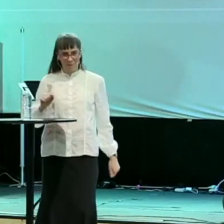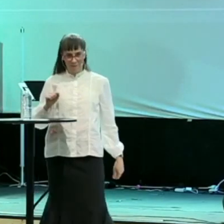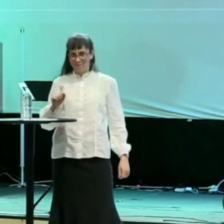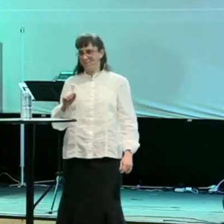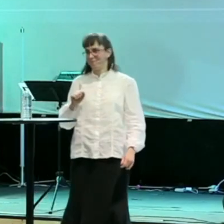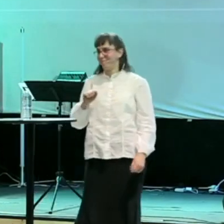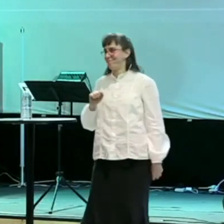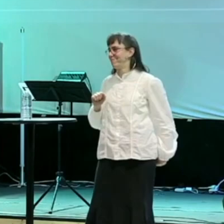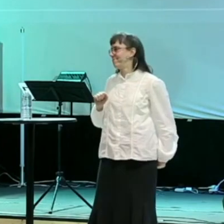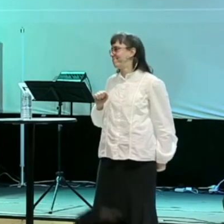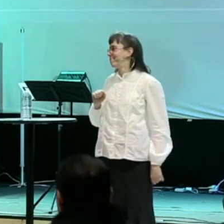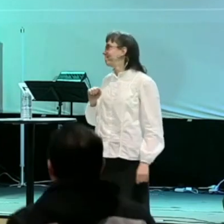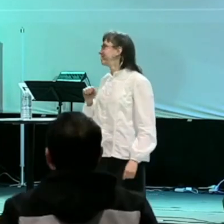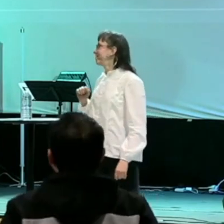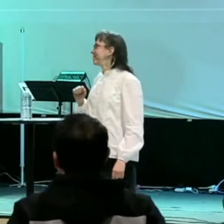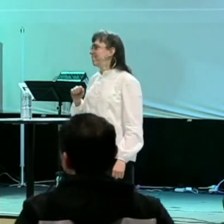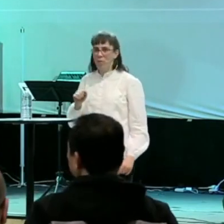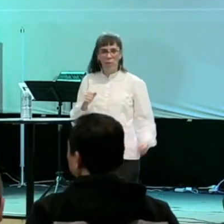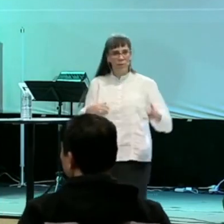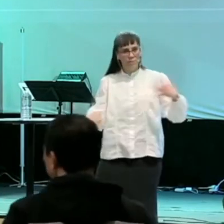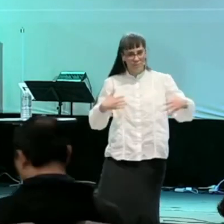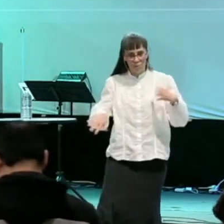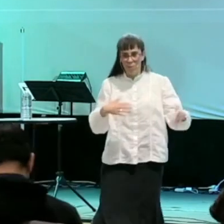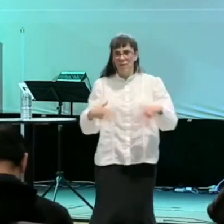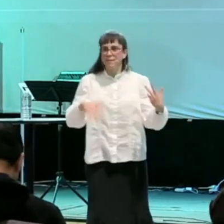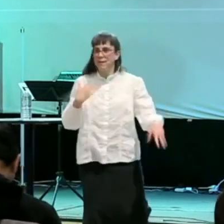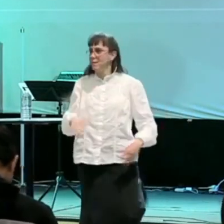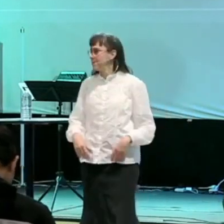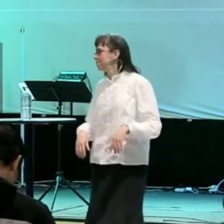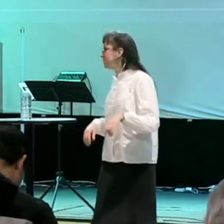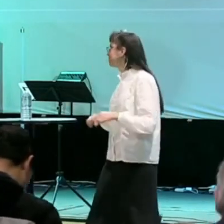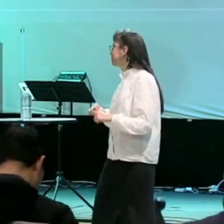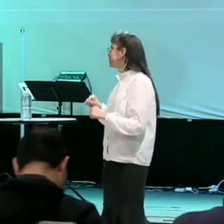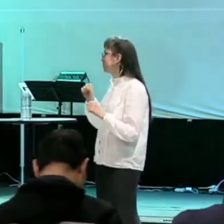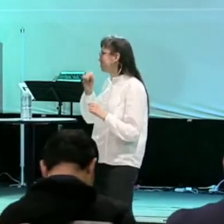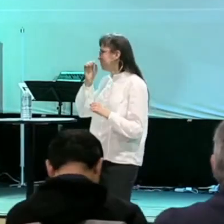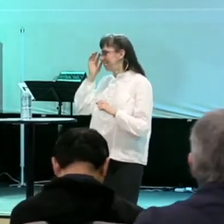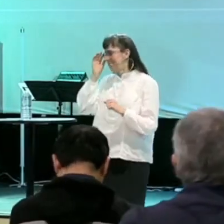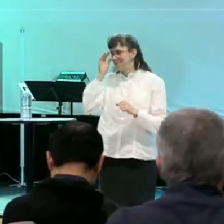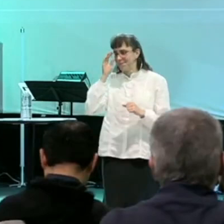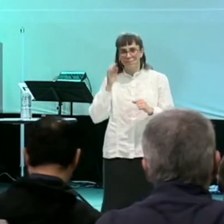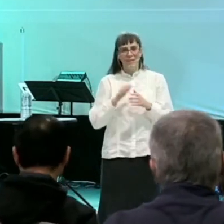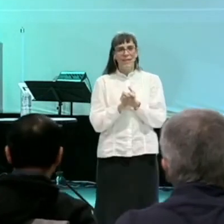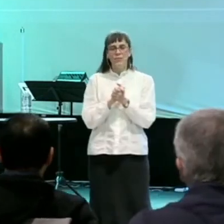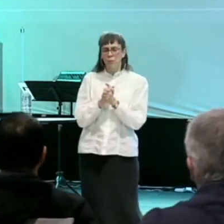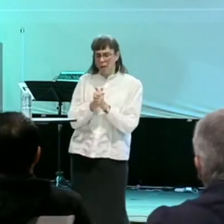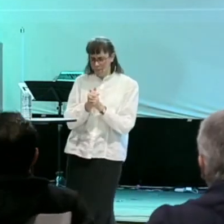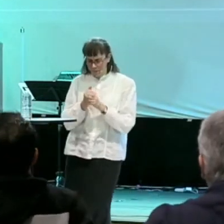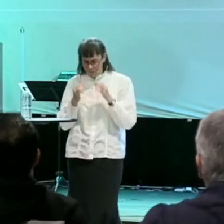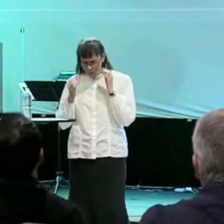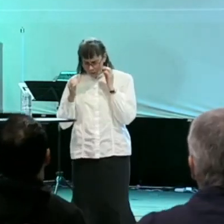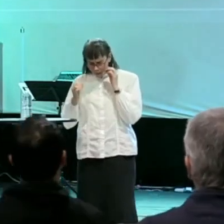stand up. On va dégourdir un peu les jambes là. Amen. We're gonna do some exercise. Alléluia. Est-ce qu'on peut incliner nos têtes? Let's